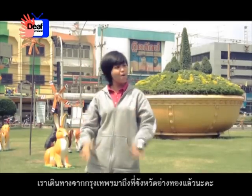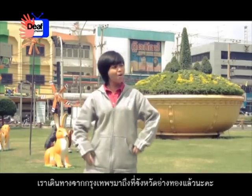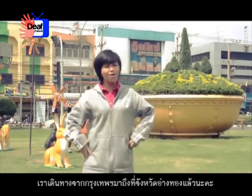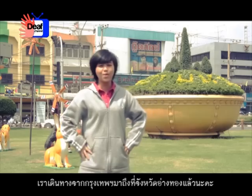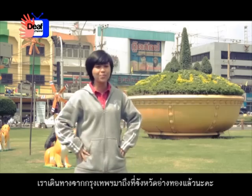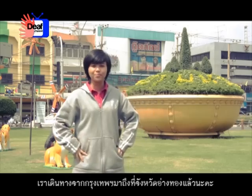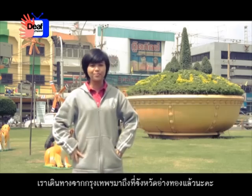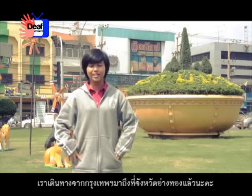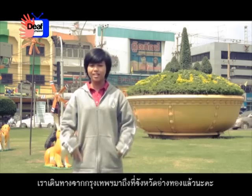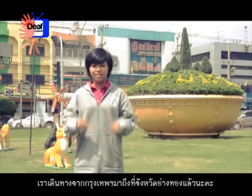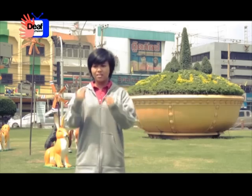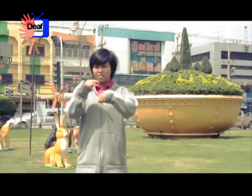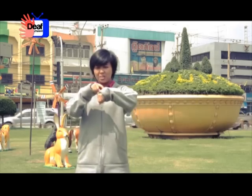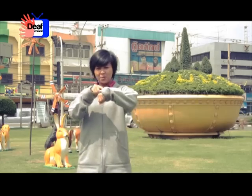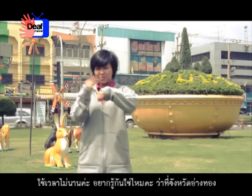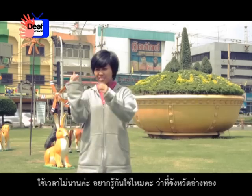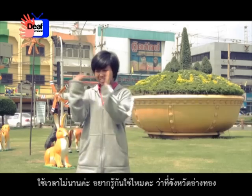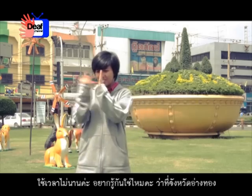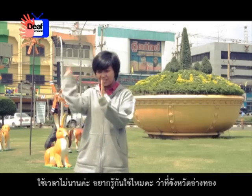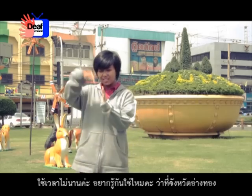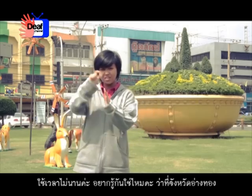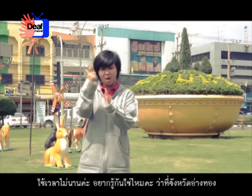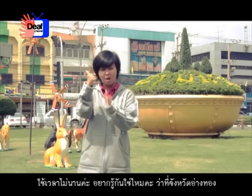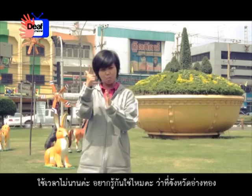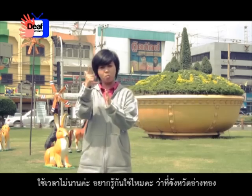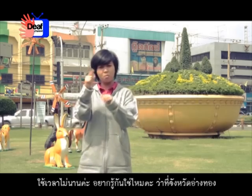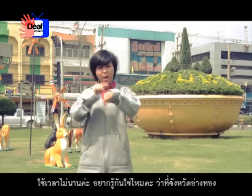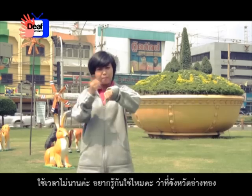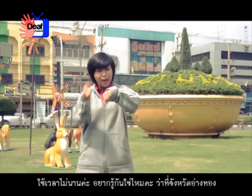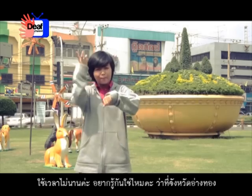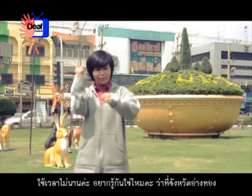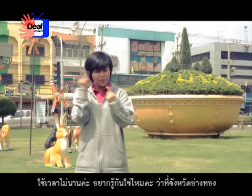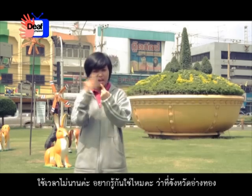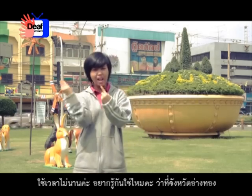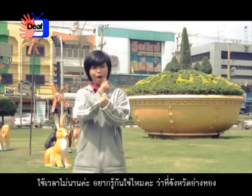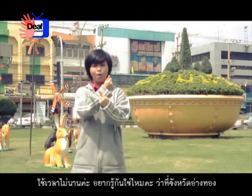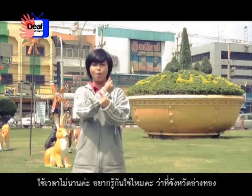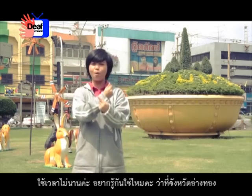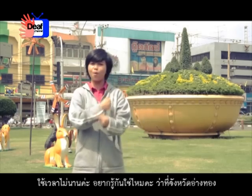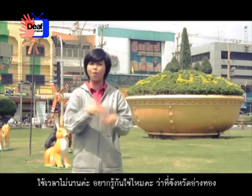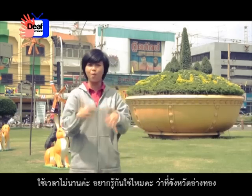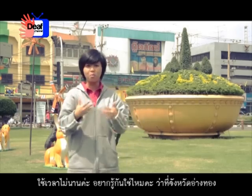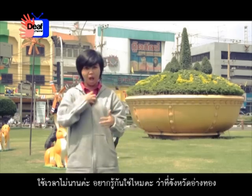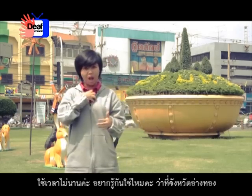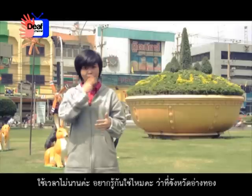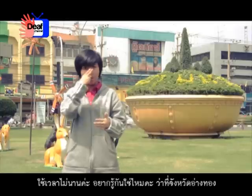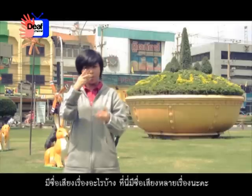ที่จังหวัดอ่างทองแล้วนะคะใช้เวลาแค่แป๊บเดียวเองค่ะไม่มากเลยที่จังหวัดอ่างทองเนี่ย